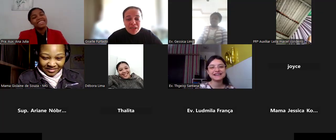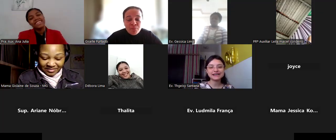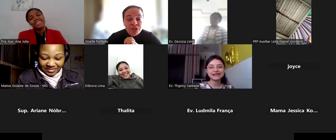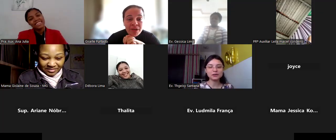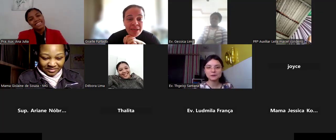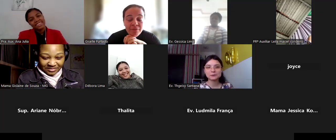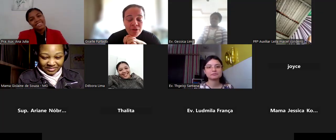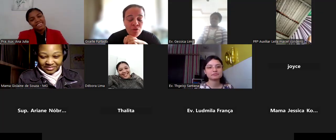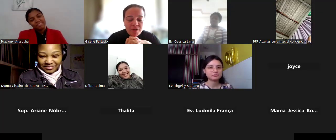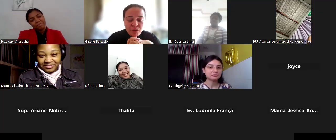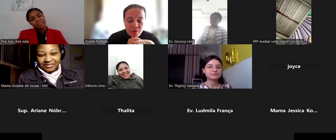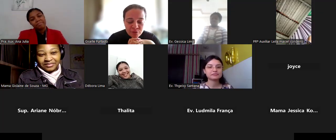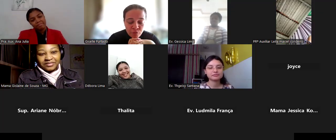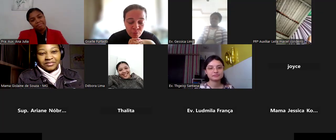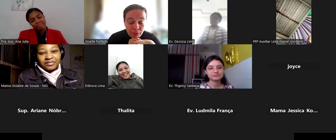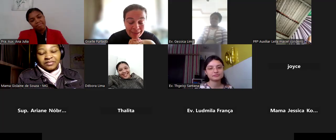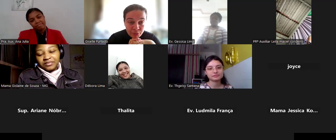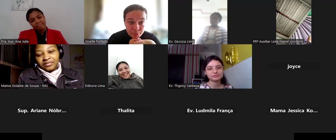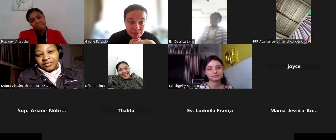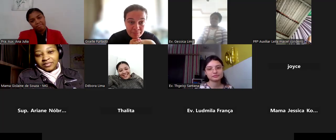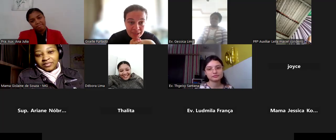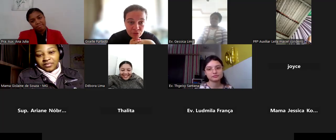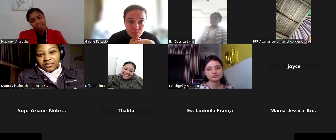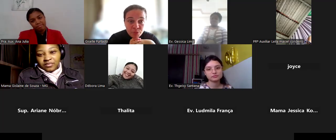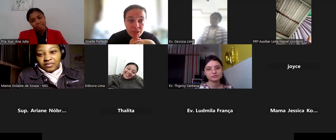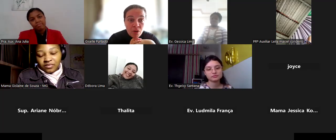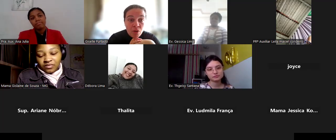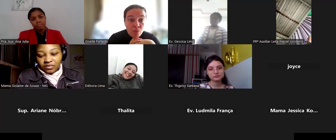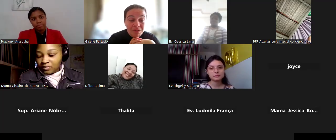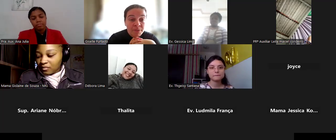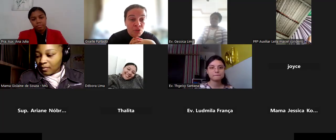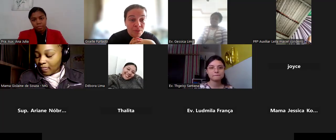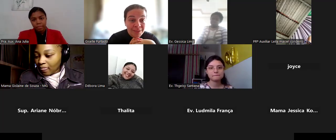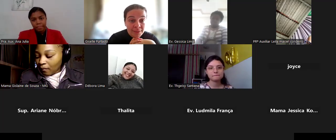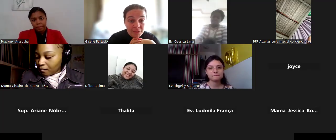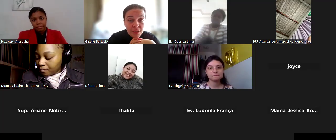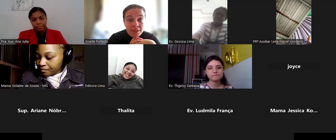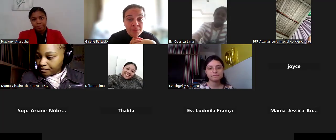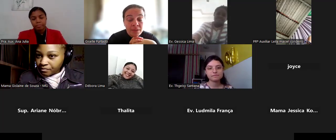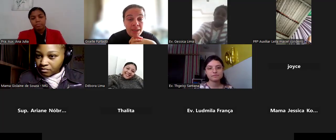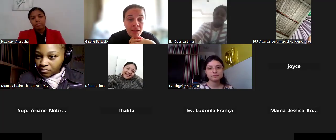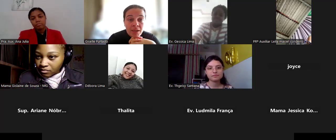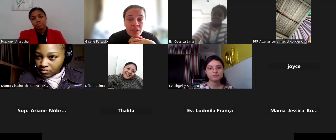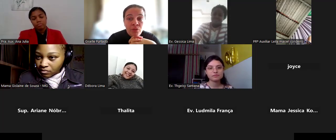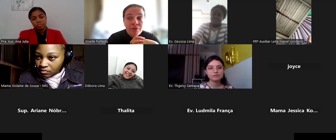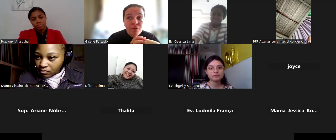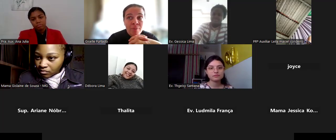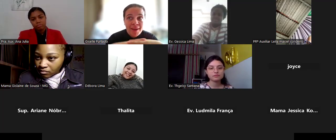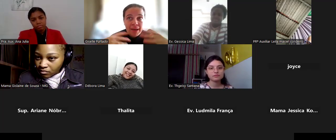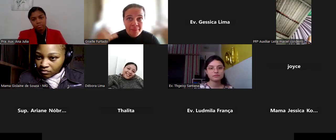Depois eu vou ver se eu faço um formulário para os amados, porque algumas pessoas, não que foi uma